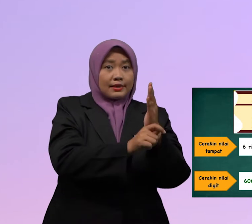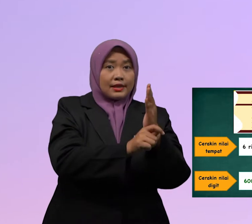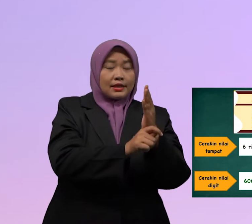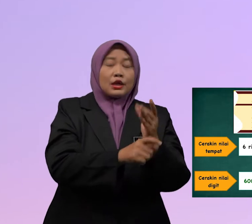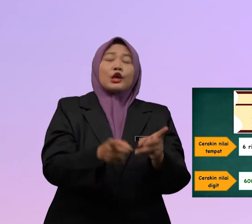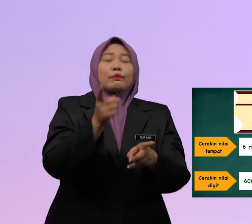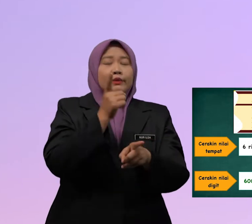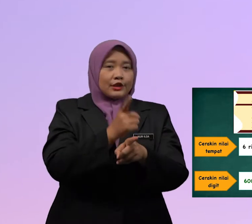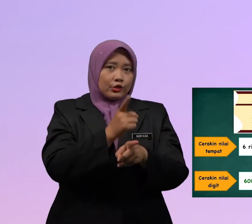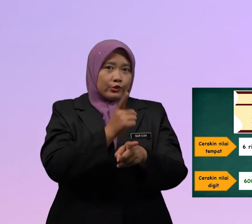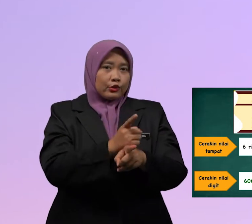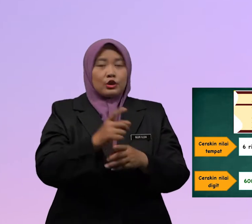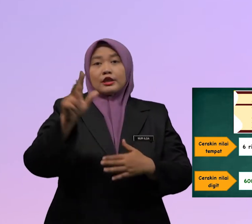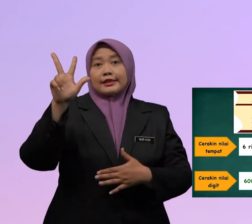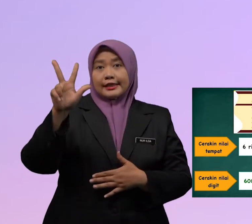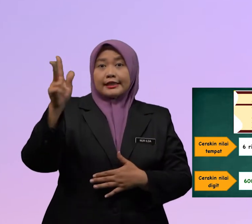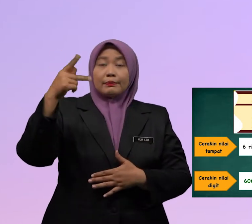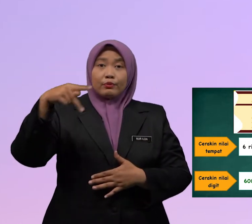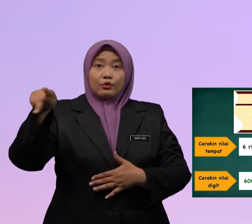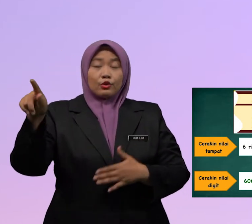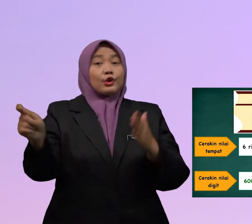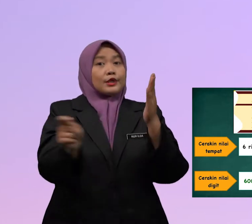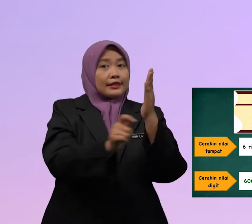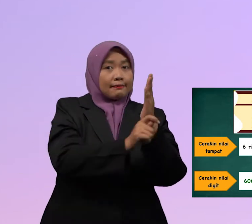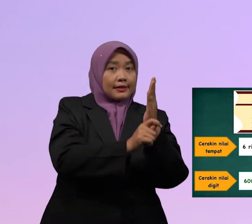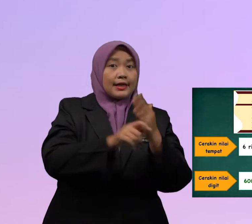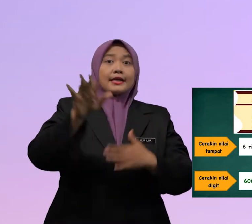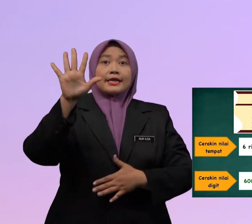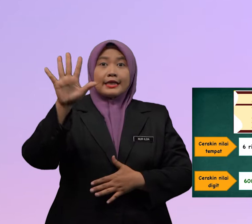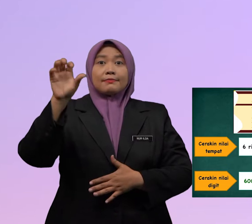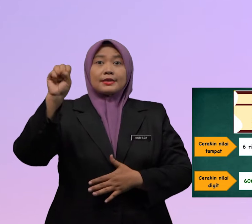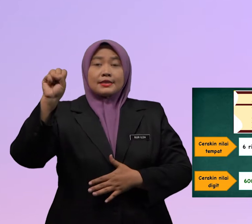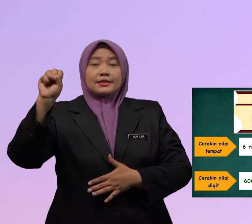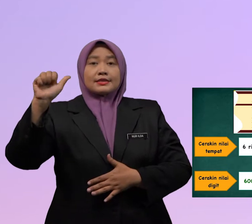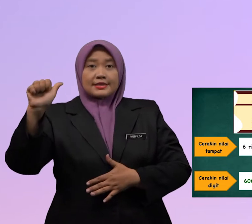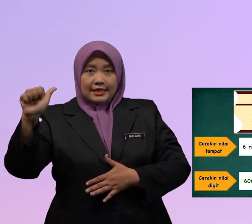tambah betul 30 tambah 5 sa.